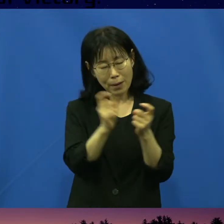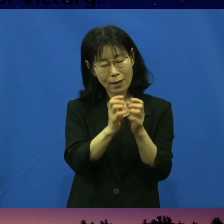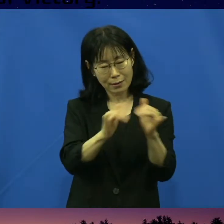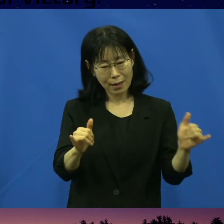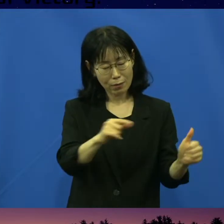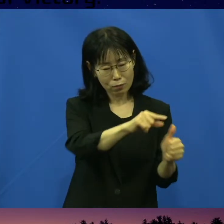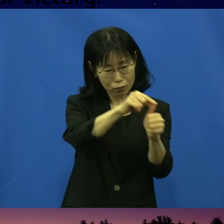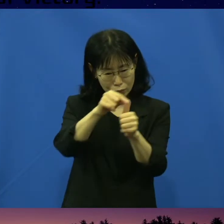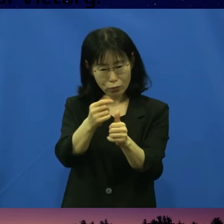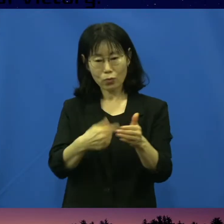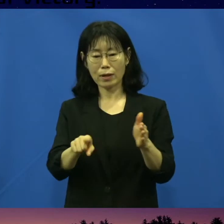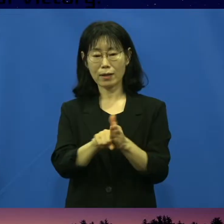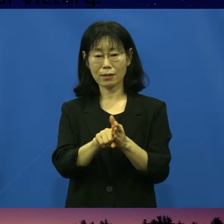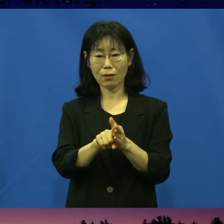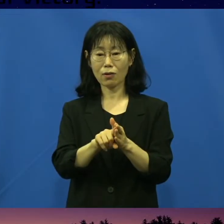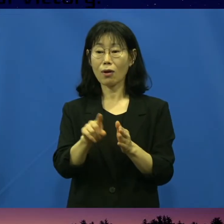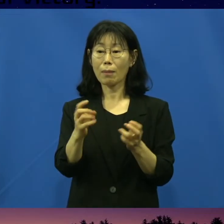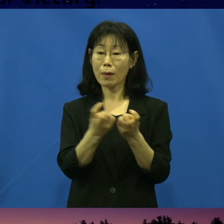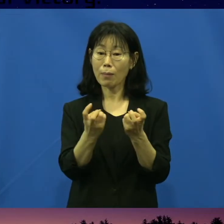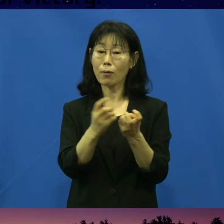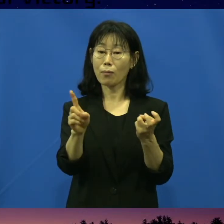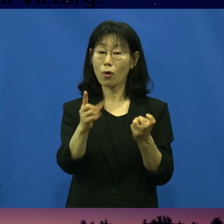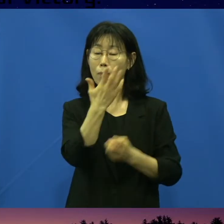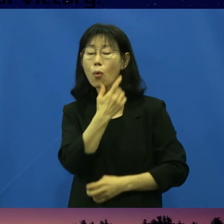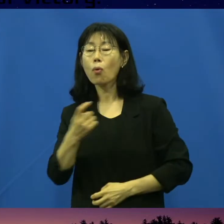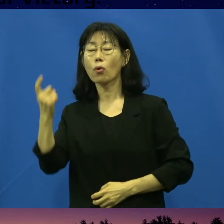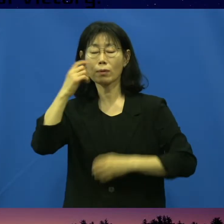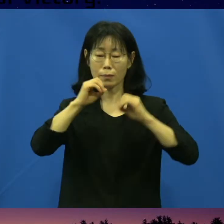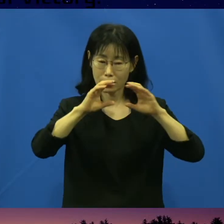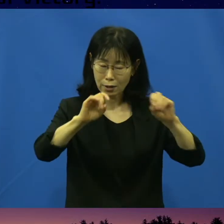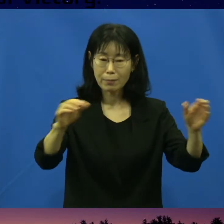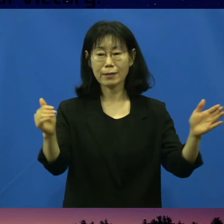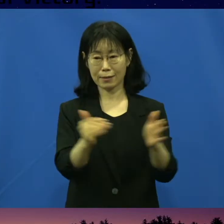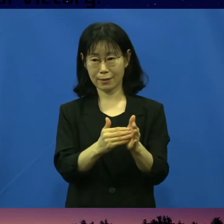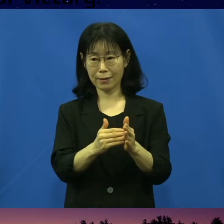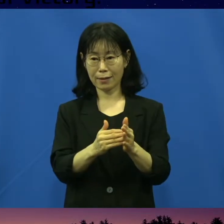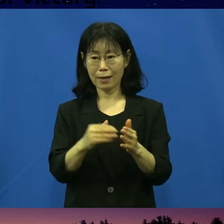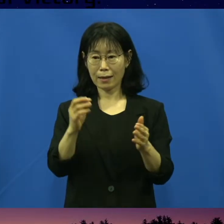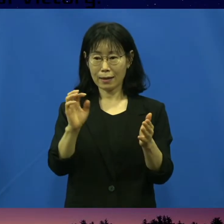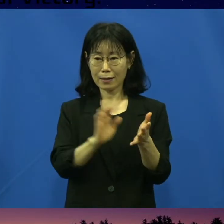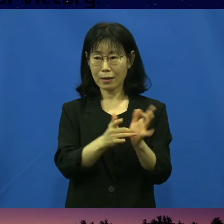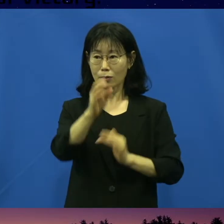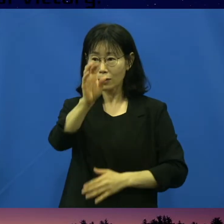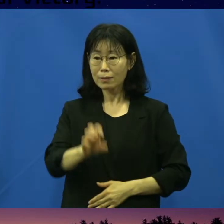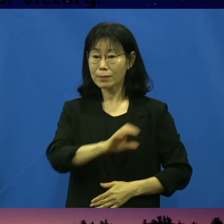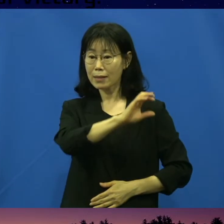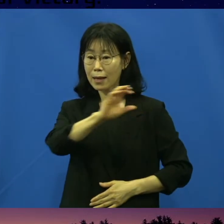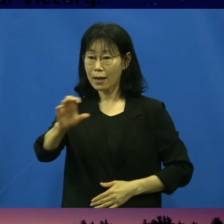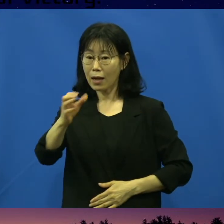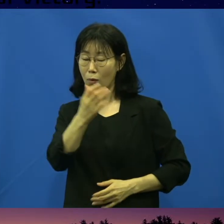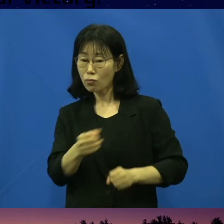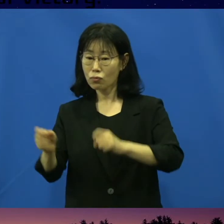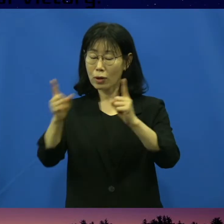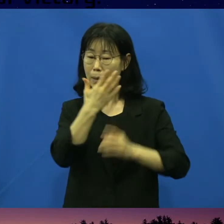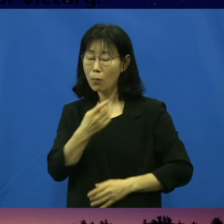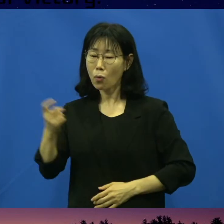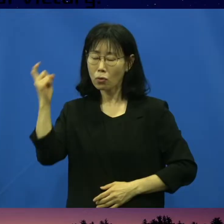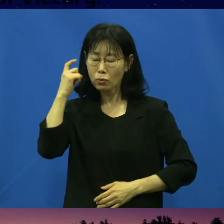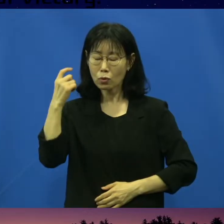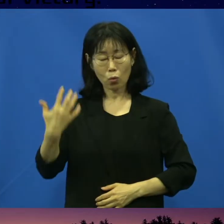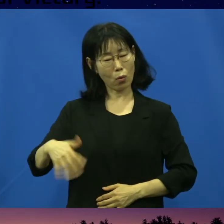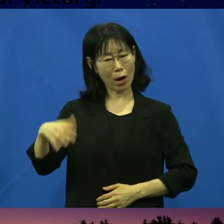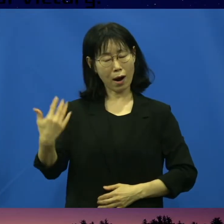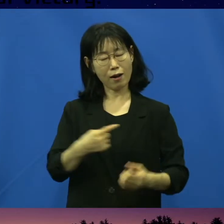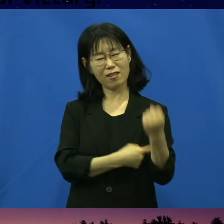일에 복음이면 충분합니다. 여러분, 예수 그리스도의 십자가 부활의 복음은 강력한 것입니다. 이